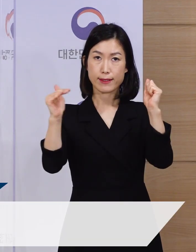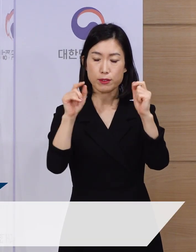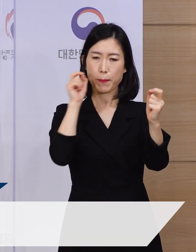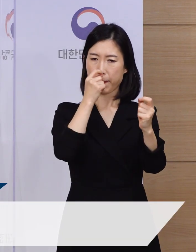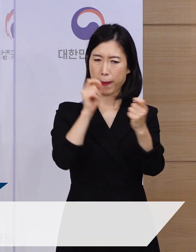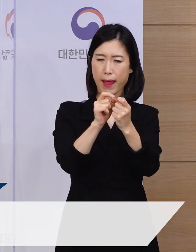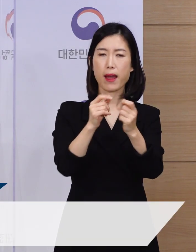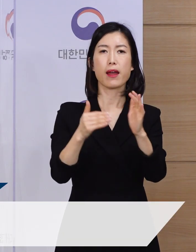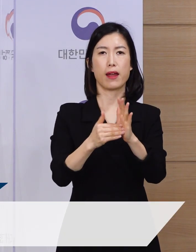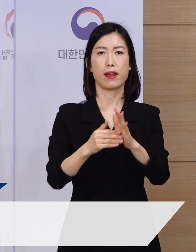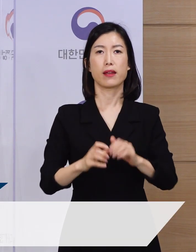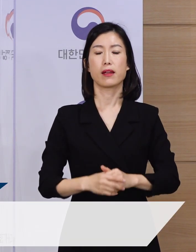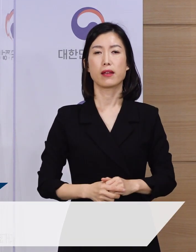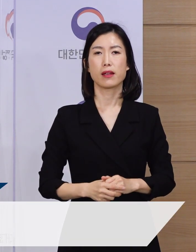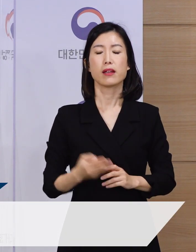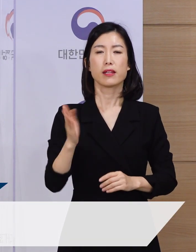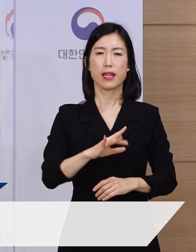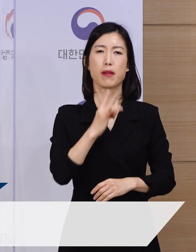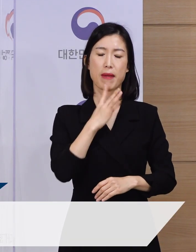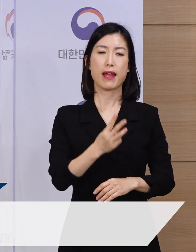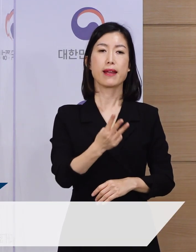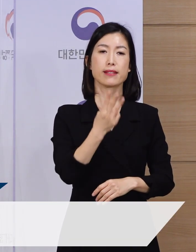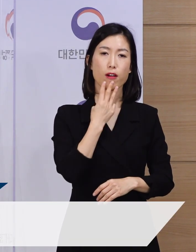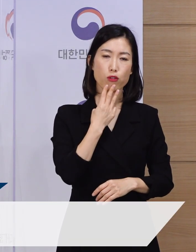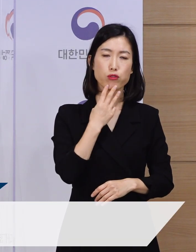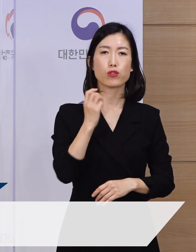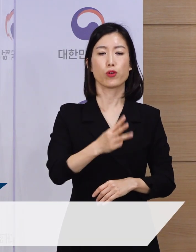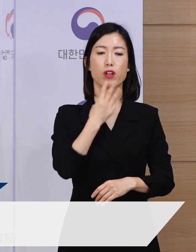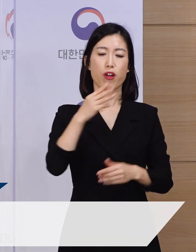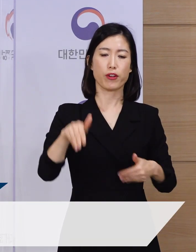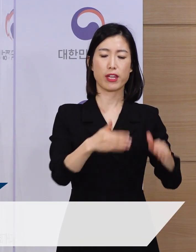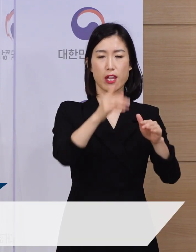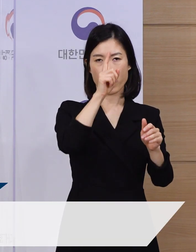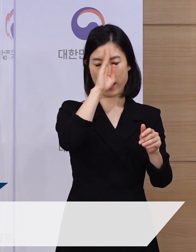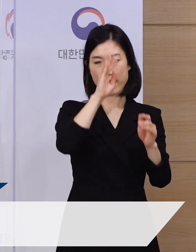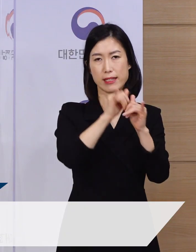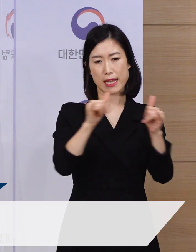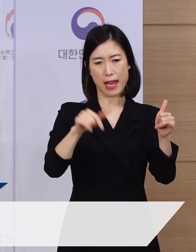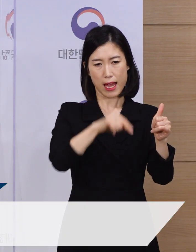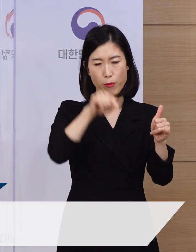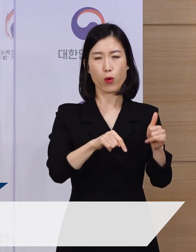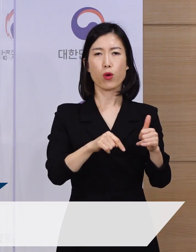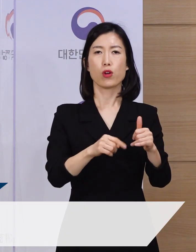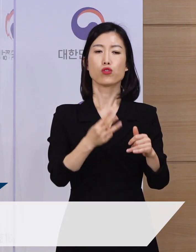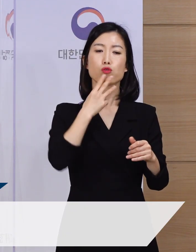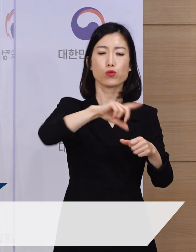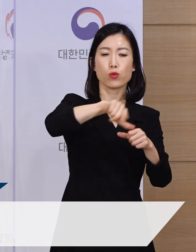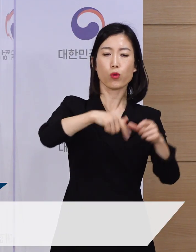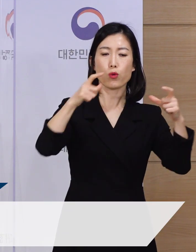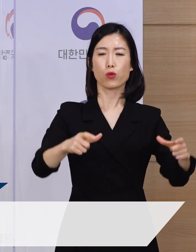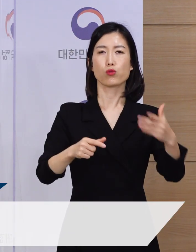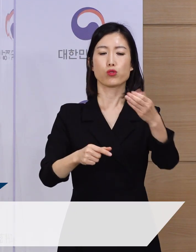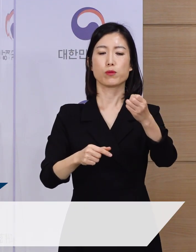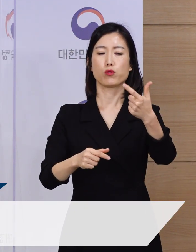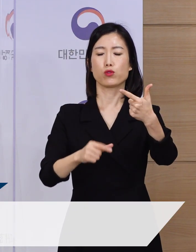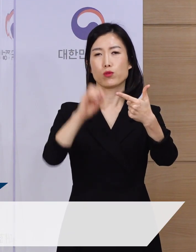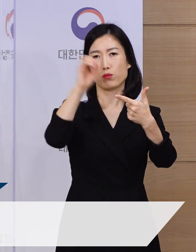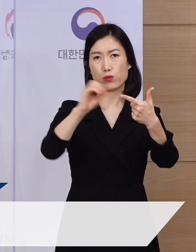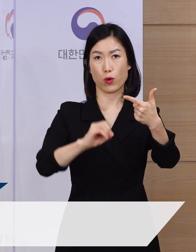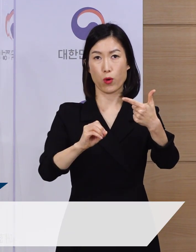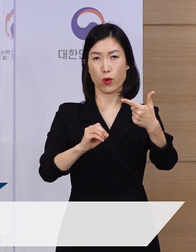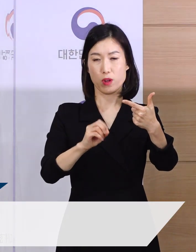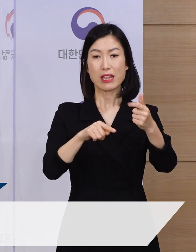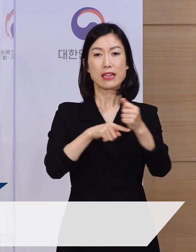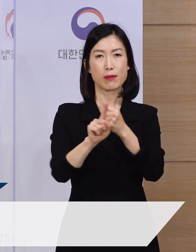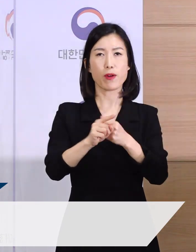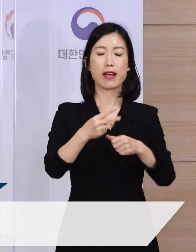도달했습니다. 다만 서울과 경기의 환자가 수도권의 96%로 인천의 감염